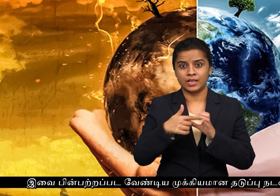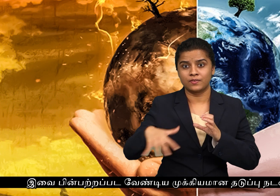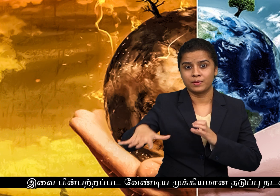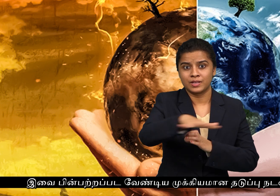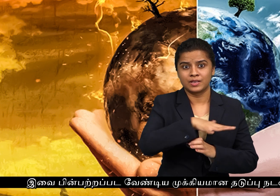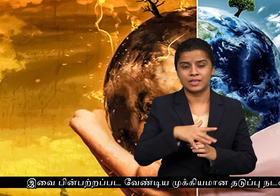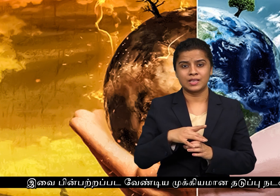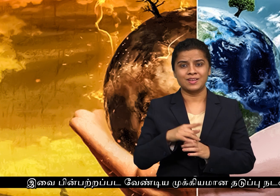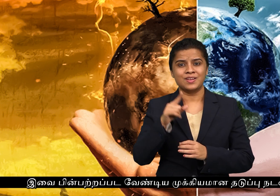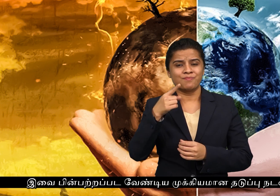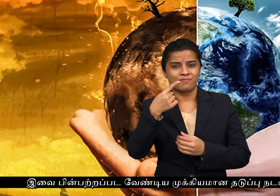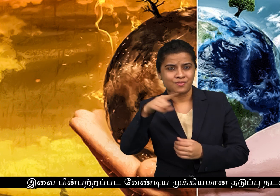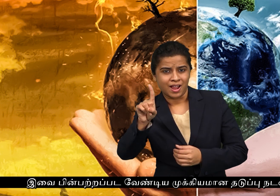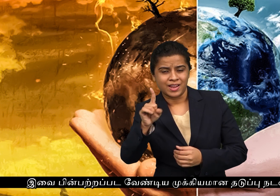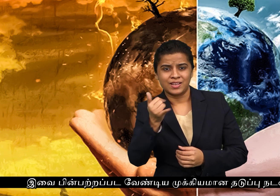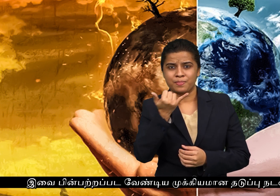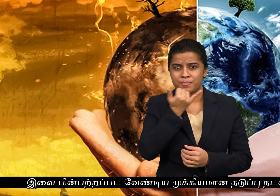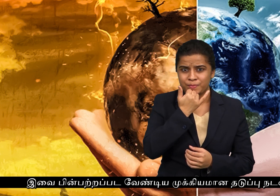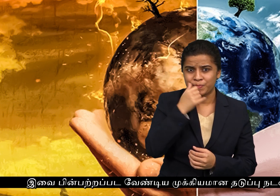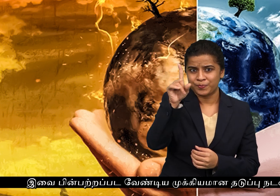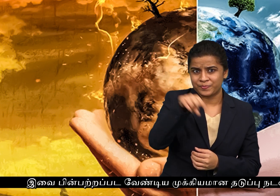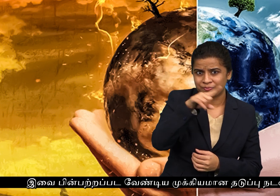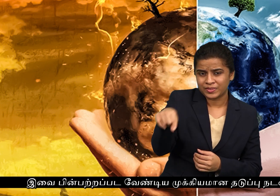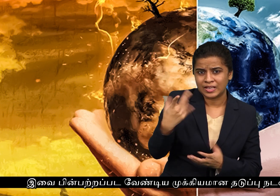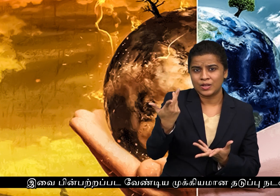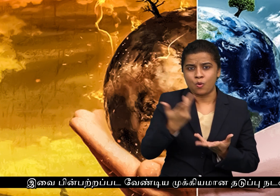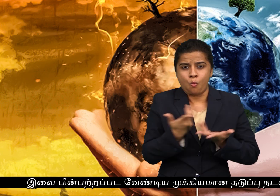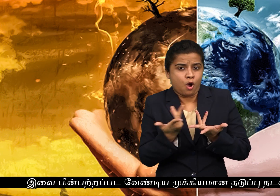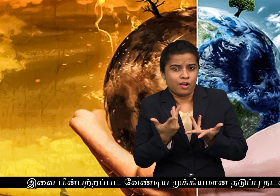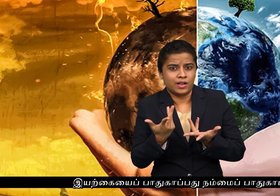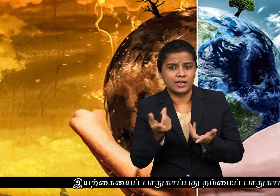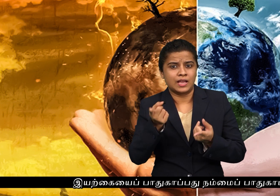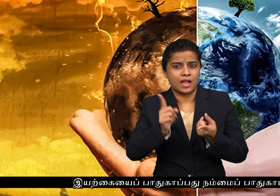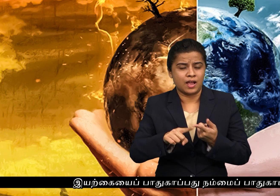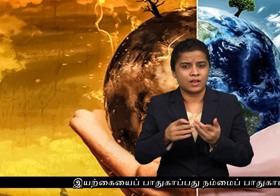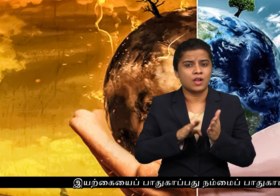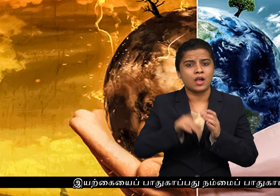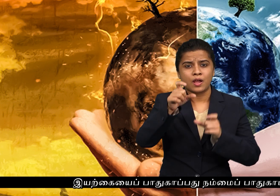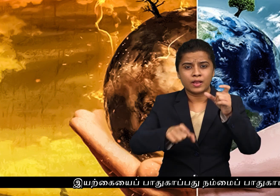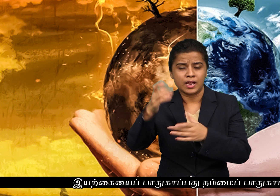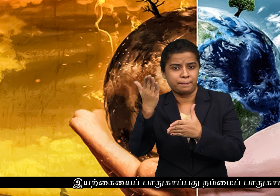இவை பின்பற்ற வேண்டிய முக்கியமான தடுப்பு நடவடிக்கைகள் மற்றும் இயற்கையை பாதுகாப்பது